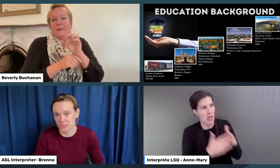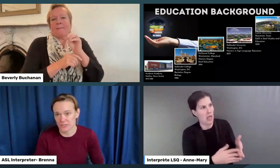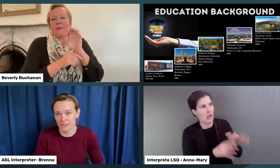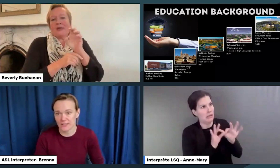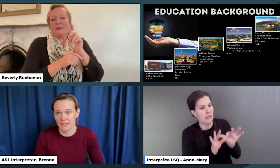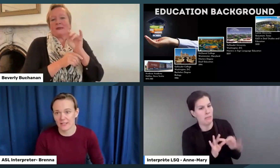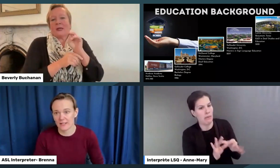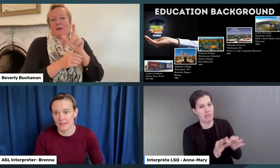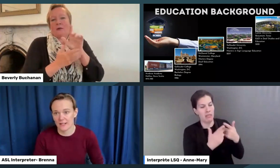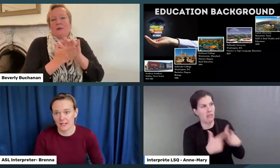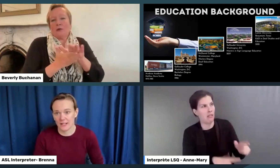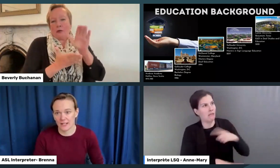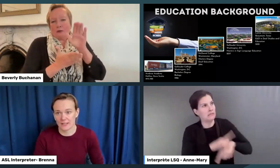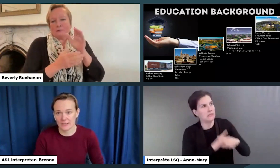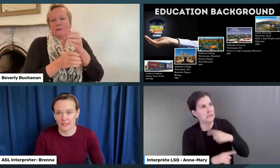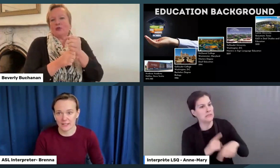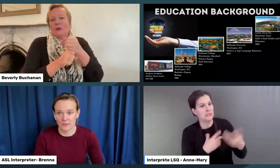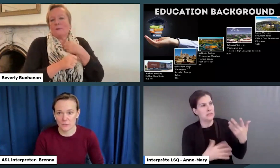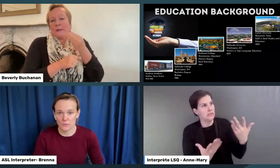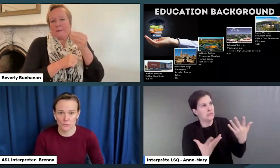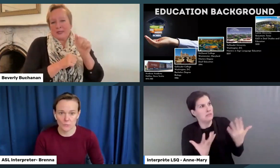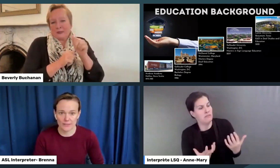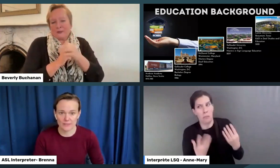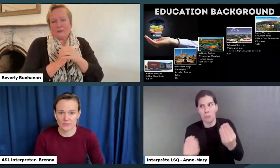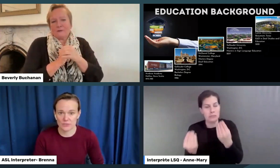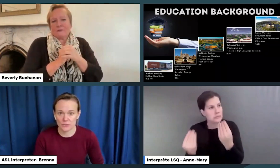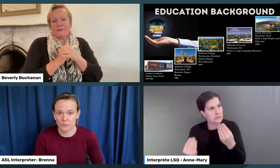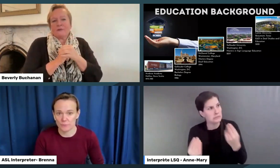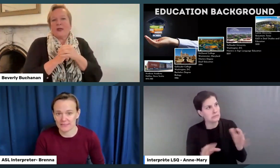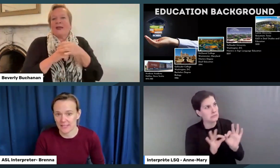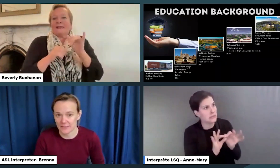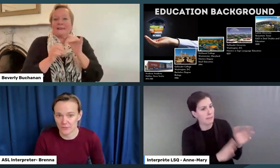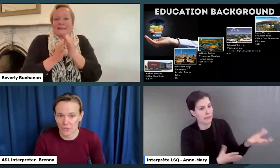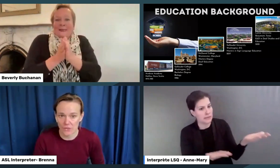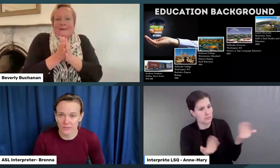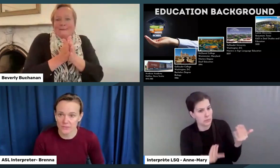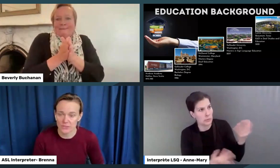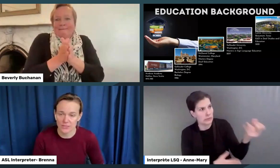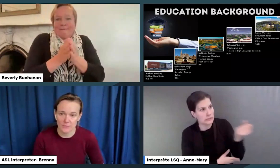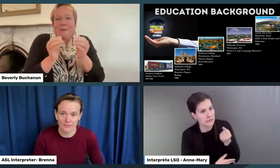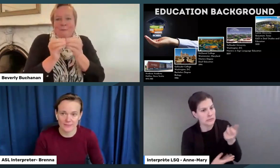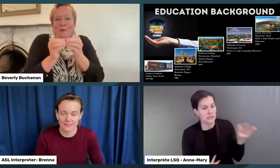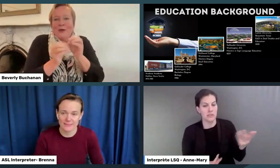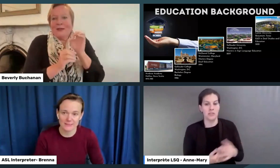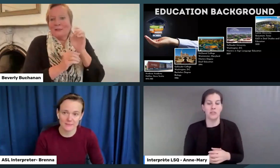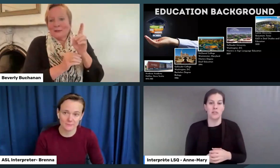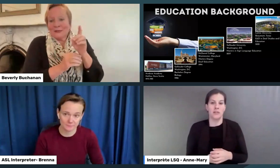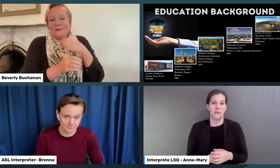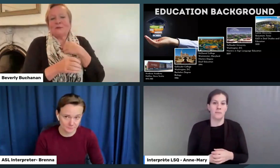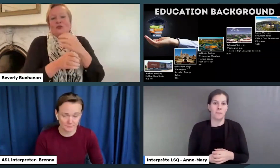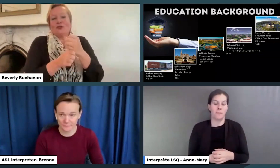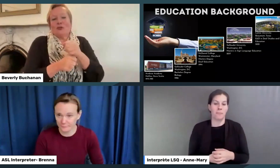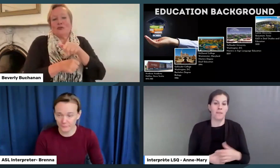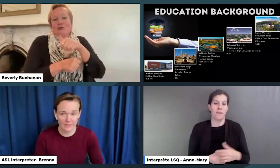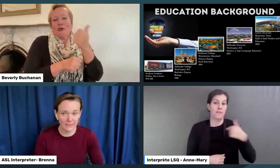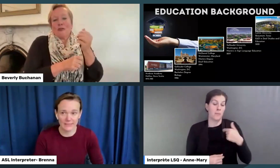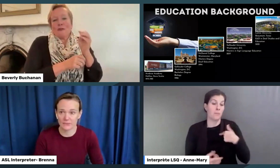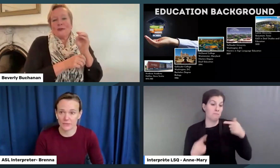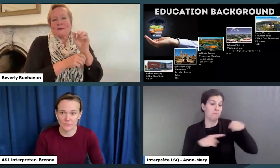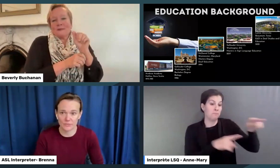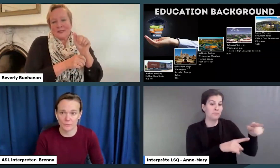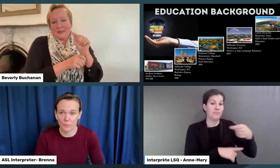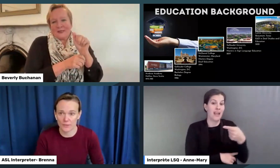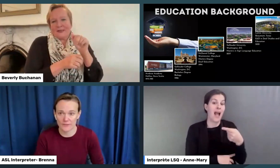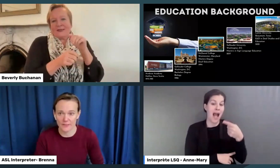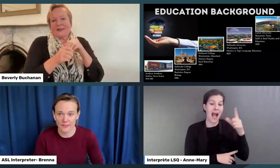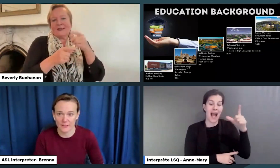d'éducation. J'ai fréquenté McDaniel College au Maryland. Et là, en